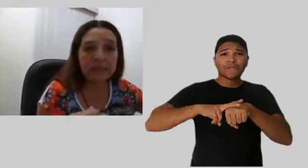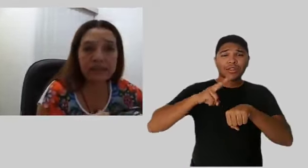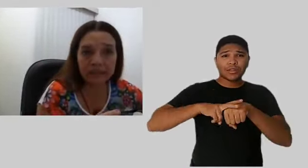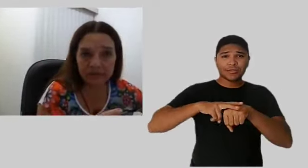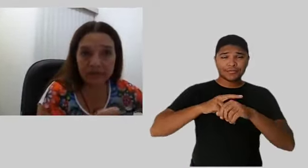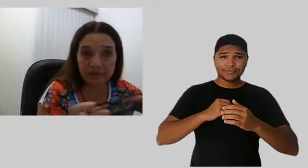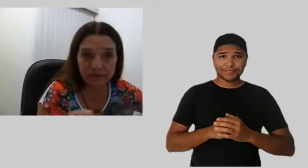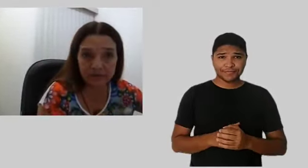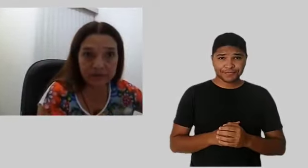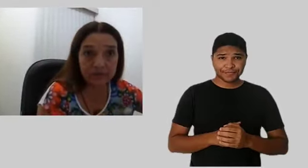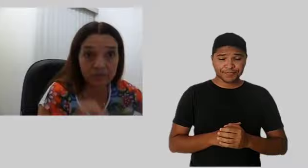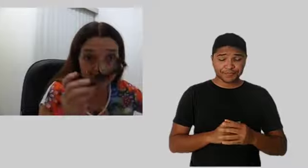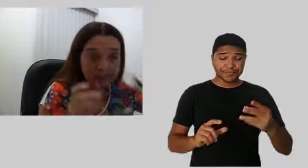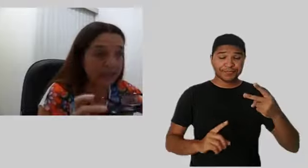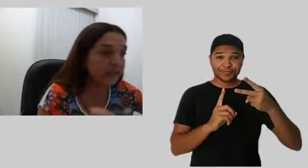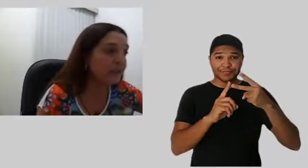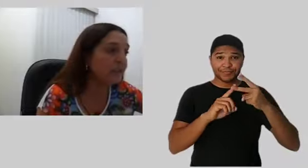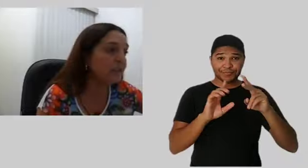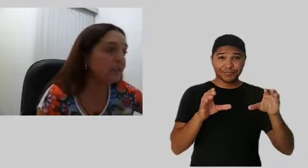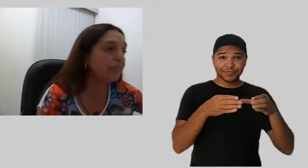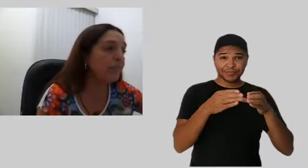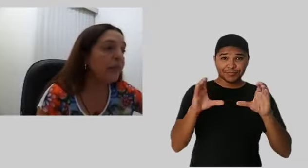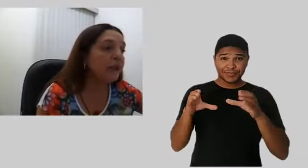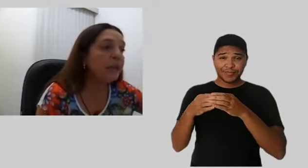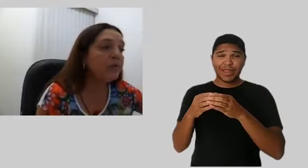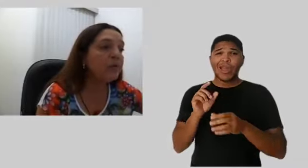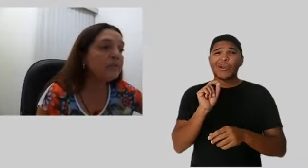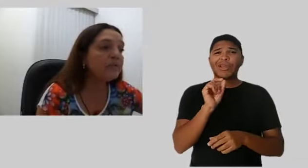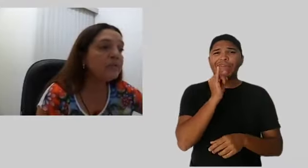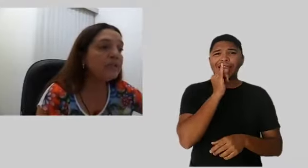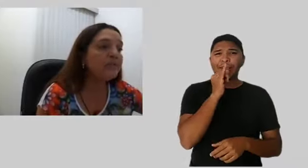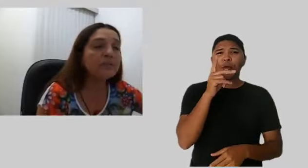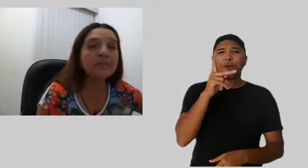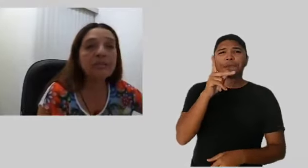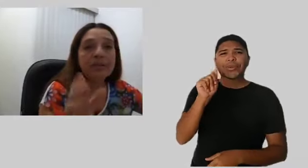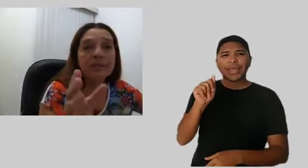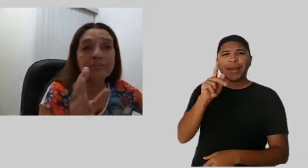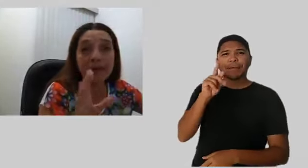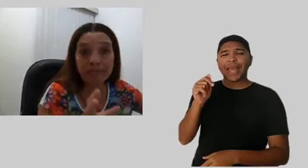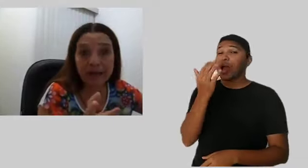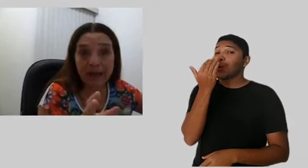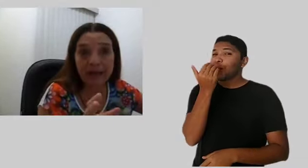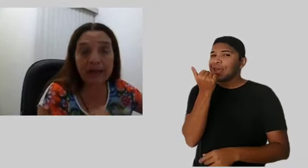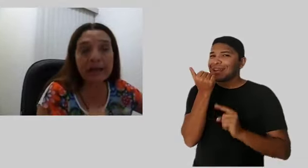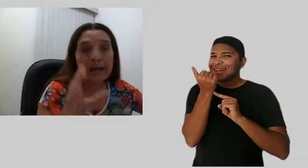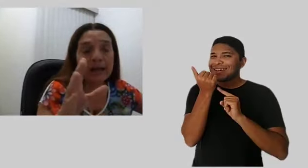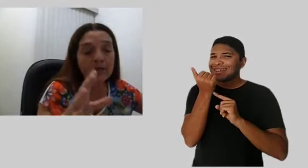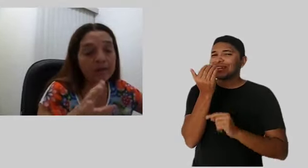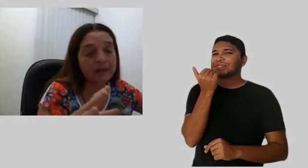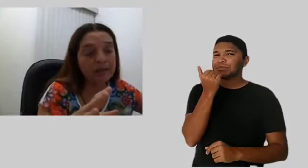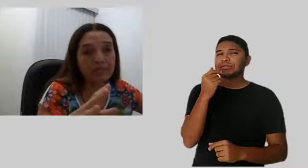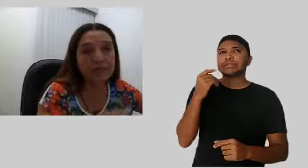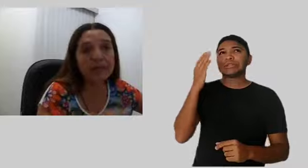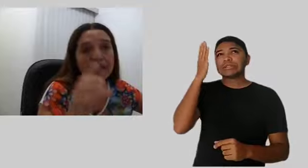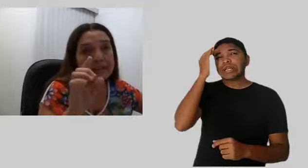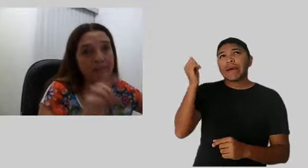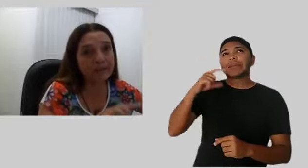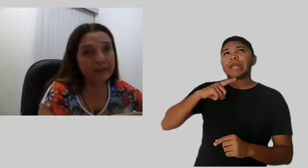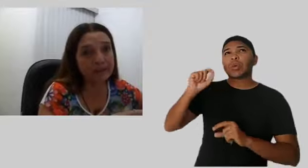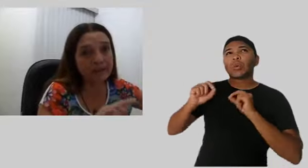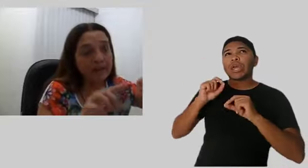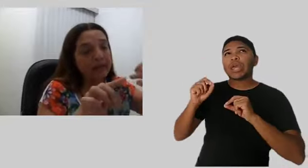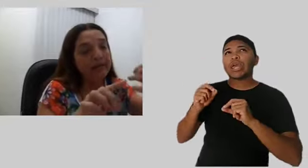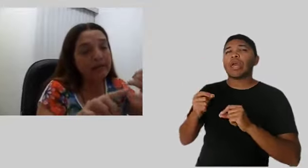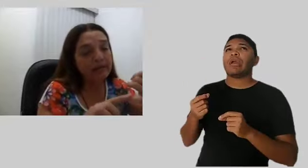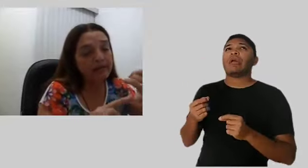é associativa, ela vai associando por uma característica. Na coleções, ela vai juntar, por exemplo, papá, a hora da comida, ela